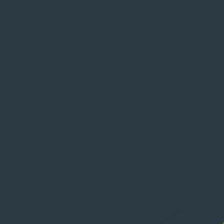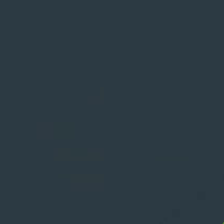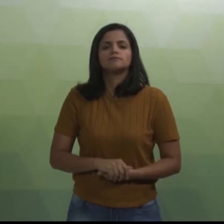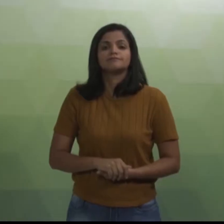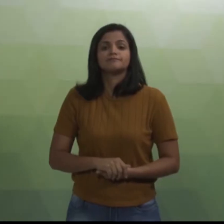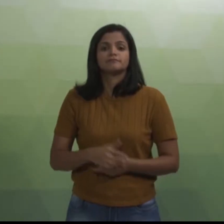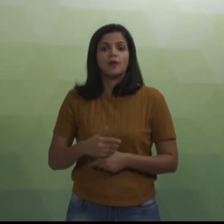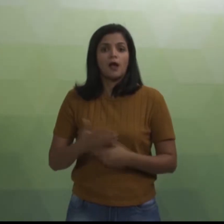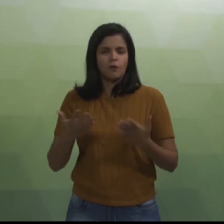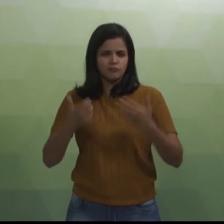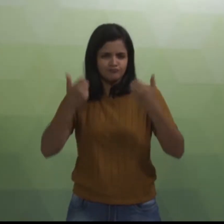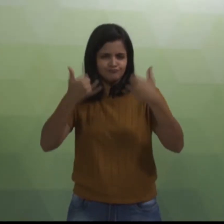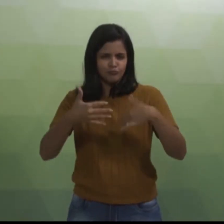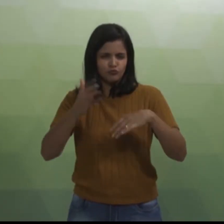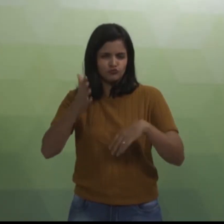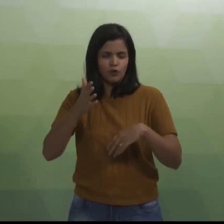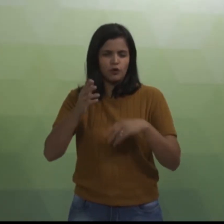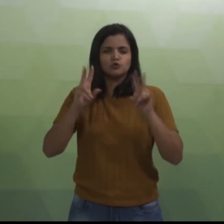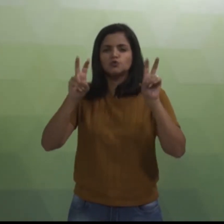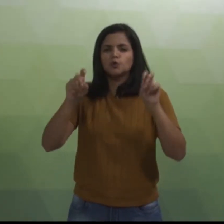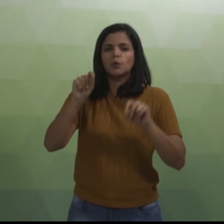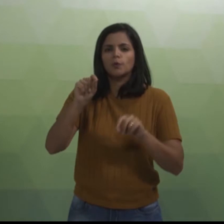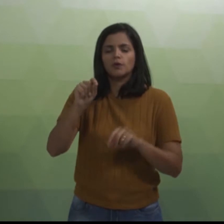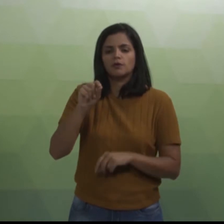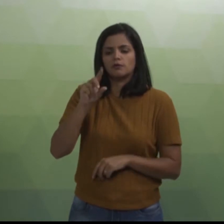Agora eu vou explicar para você sobre